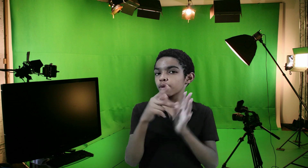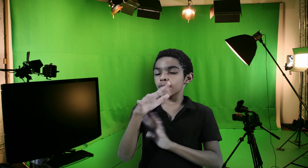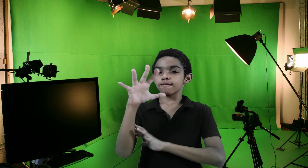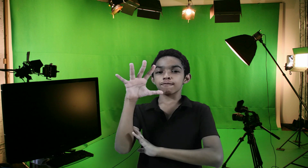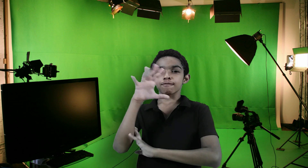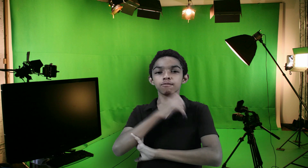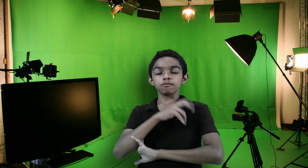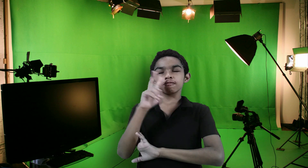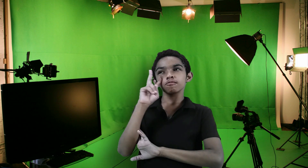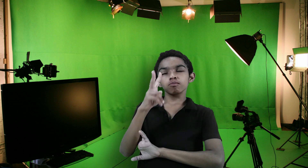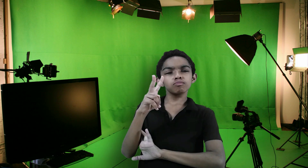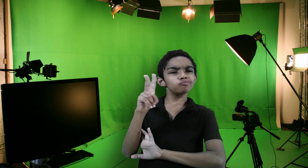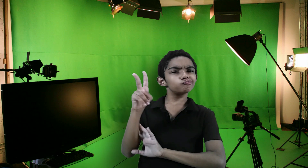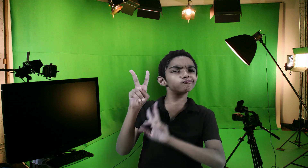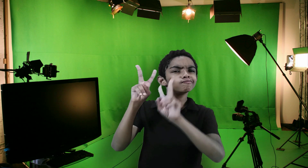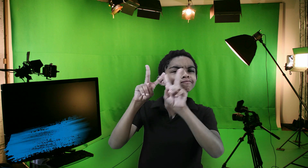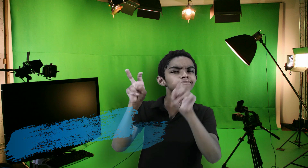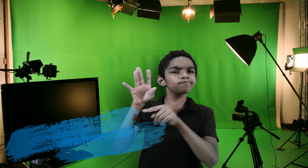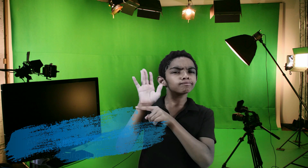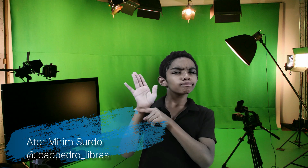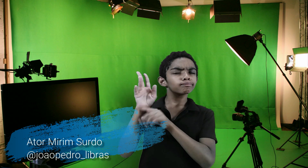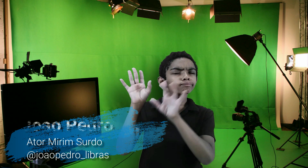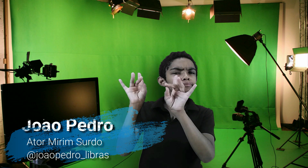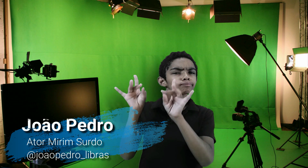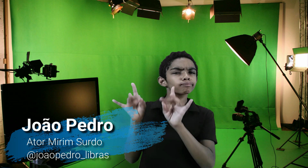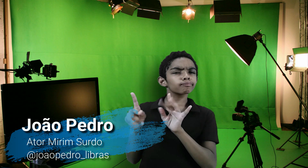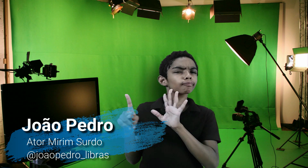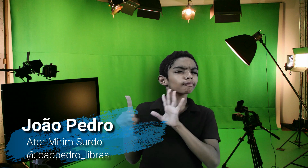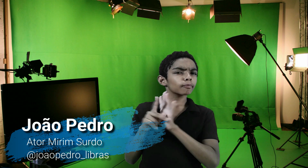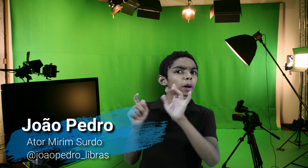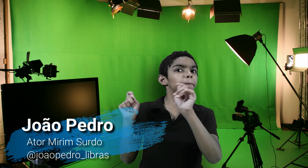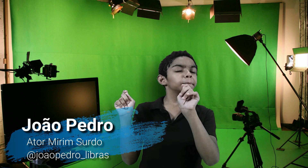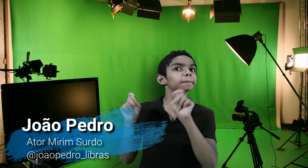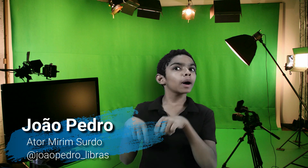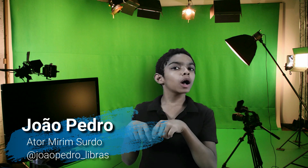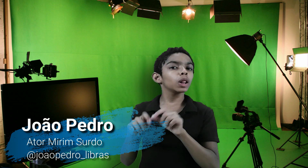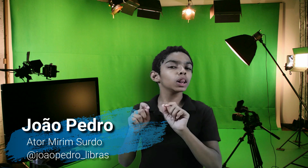Amei Te Ver, né, que é o nosso curta-metragem, contar alguns detalhes para vocês da produção.